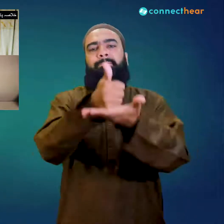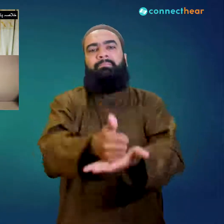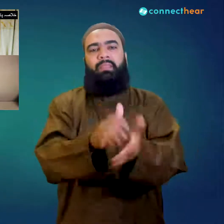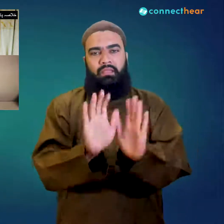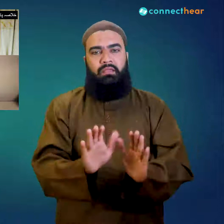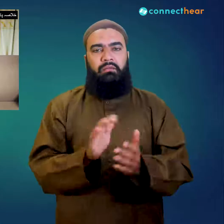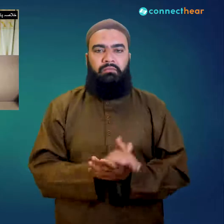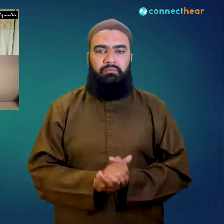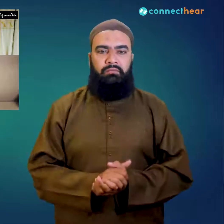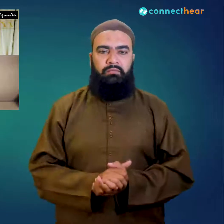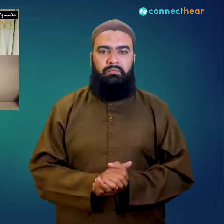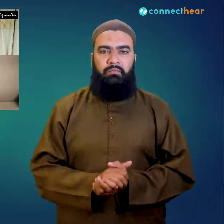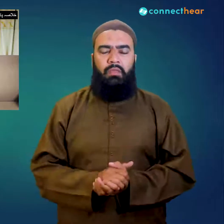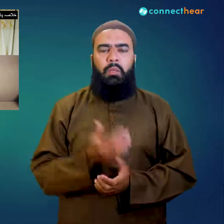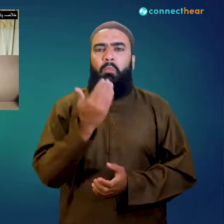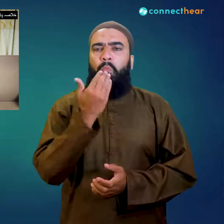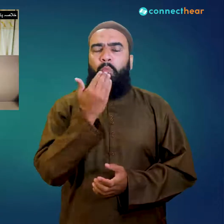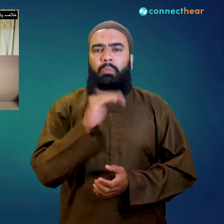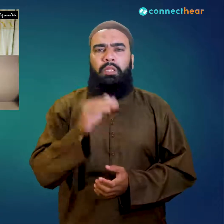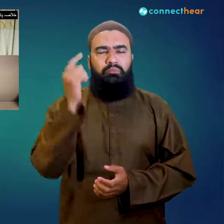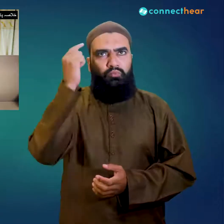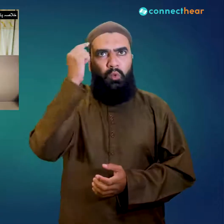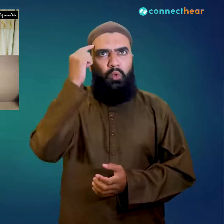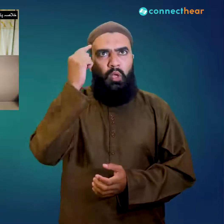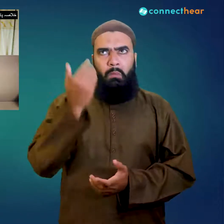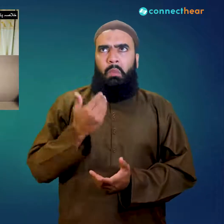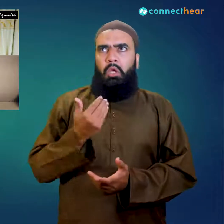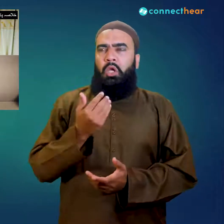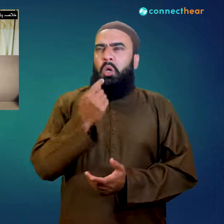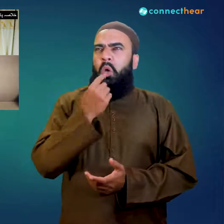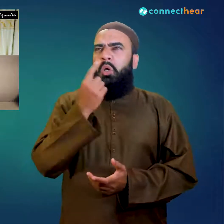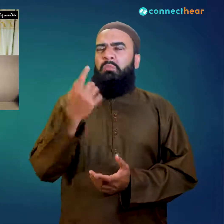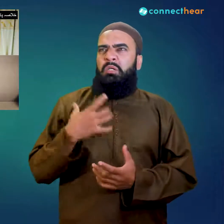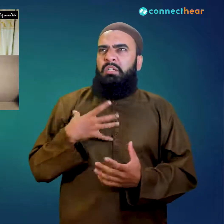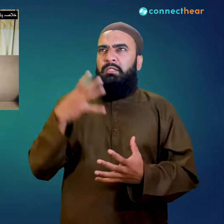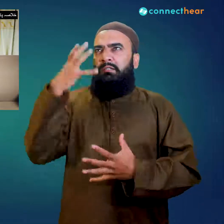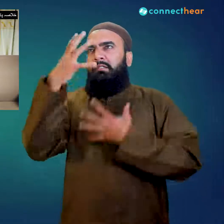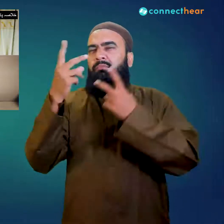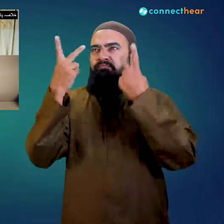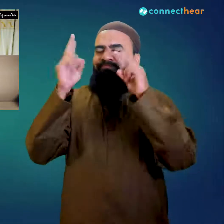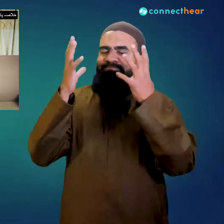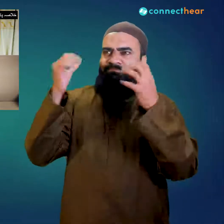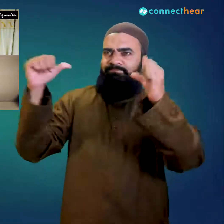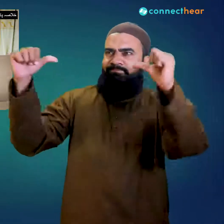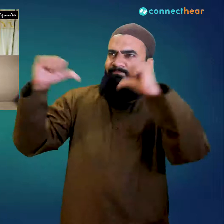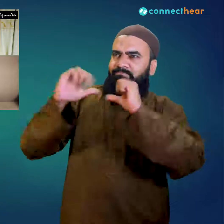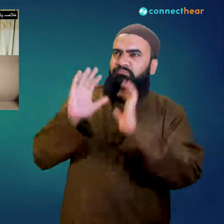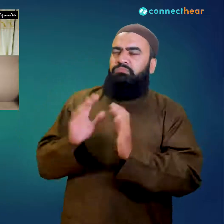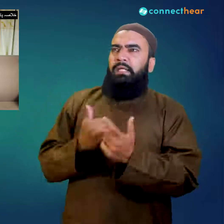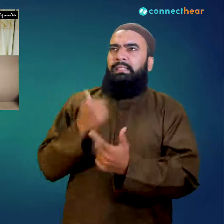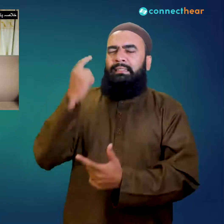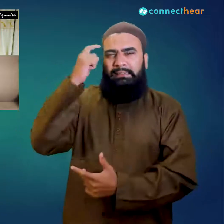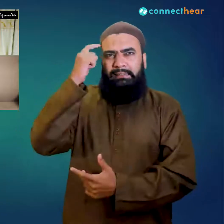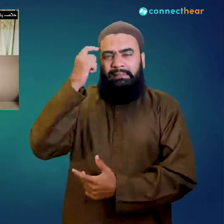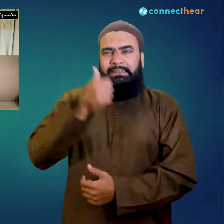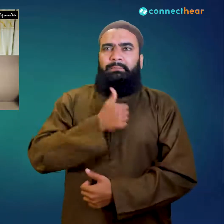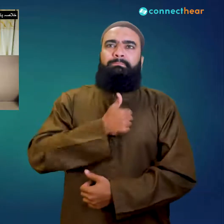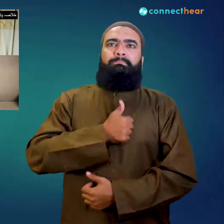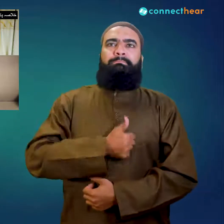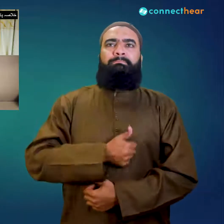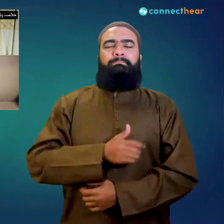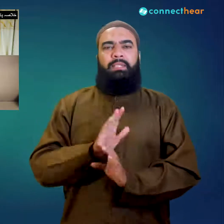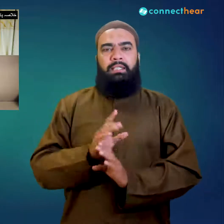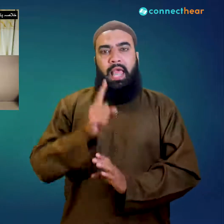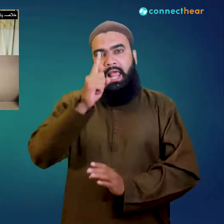آتی ہے۔ وہ جس معاملے کے لیے اللہ کو پکارتا ہے یا جس معاملے پر اللہ کے حکم کو پورا کرتے ہوئے اس نے صبر کر